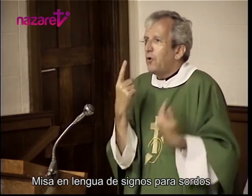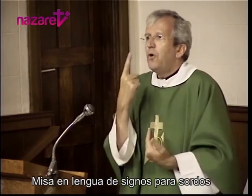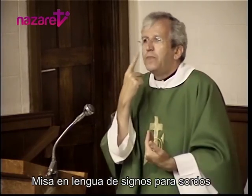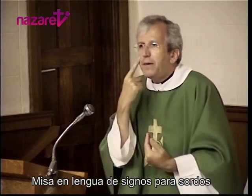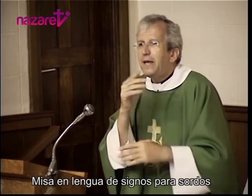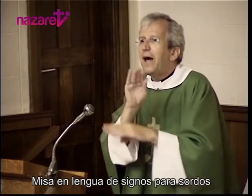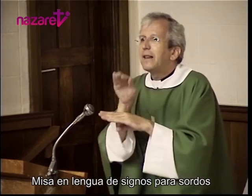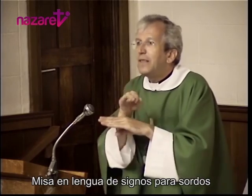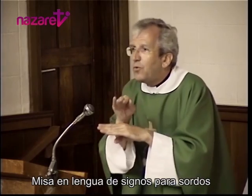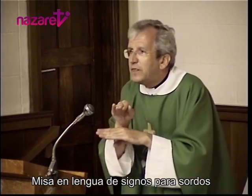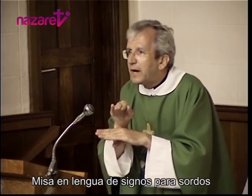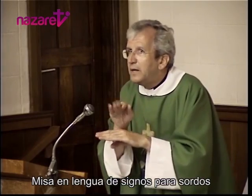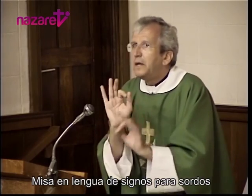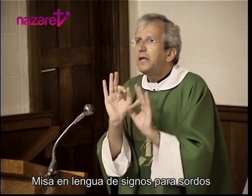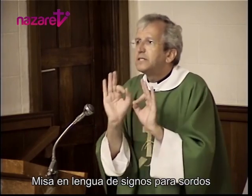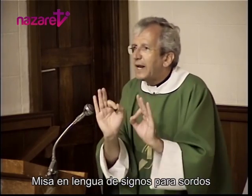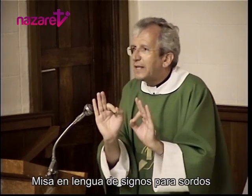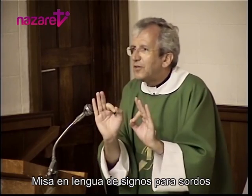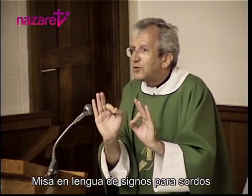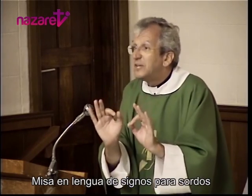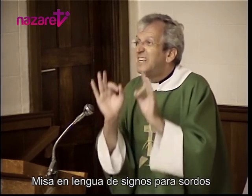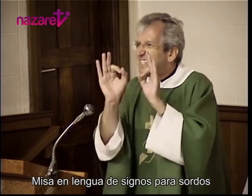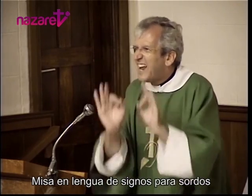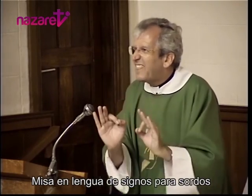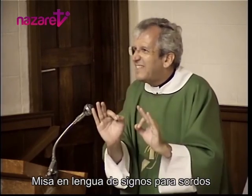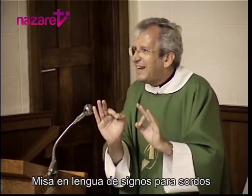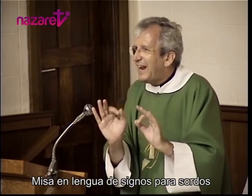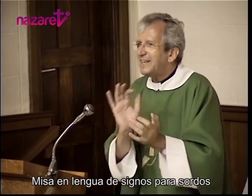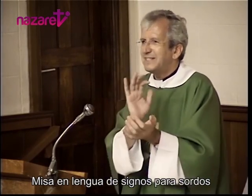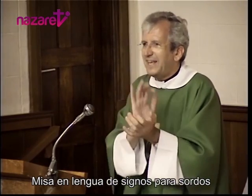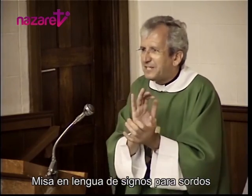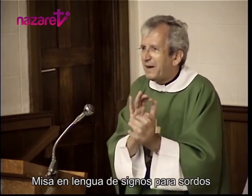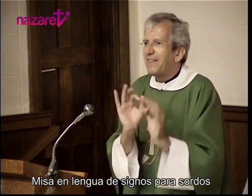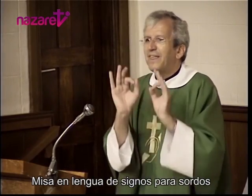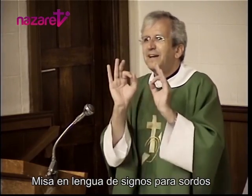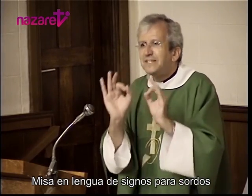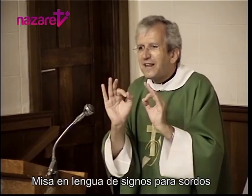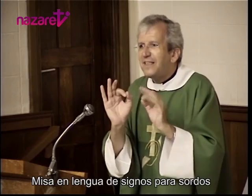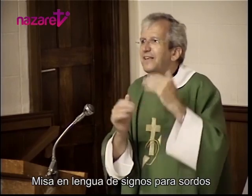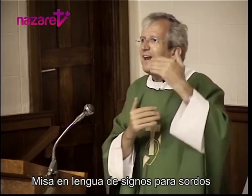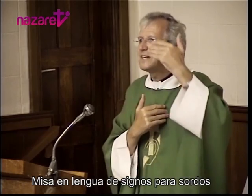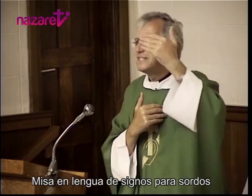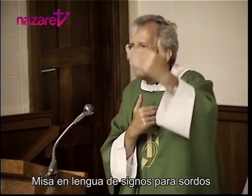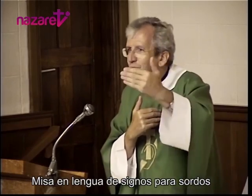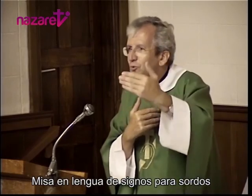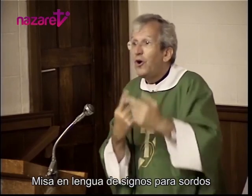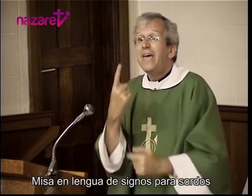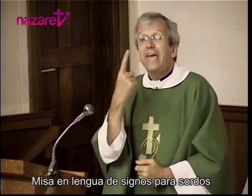de vigilar, de cuidar y de estar atentos. Ser centinelas de la esperanza, ser centinelas del futuro.